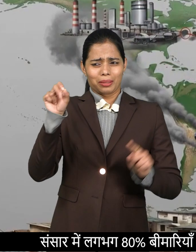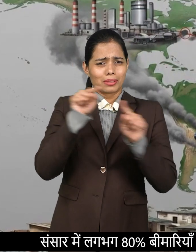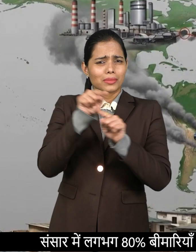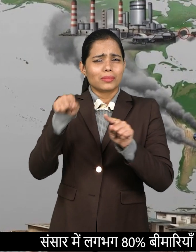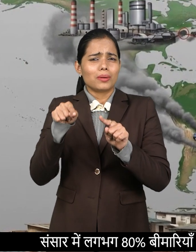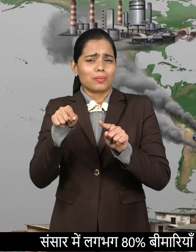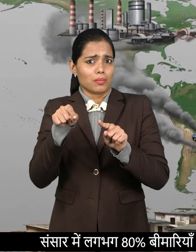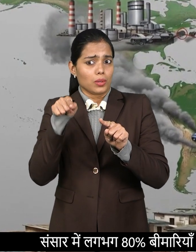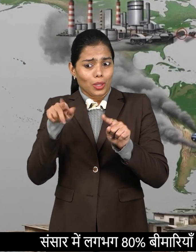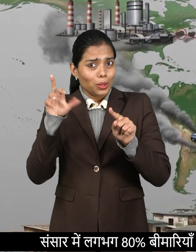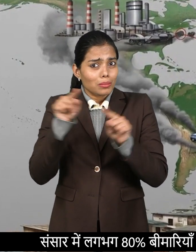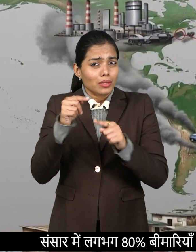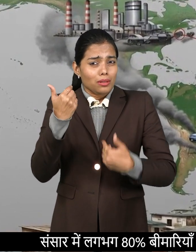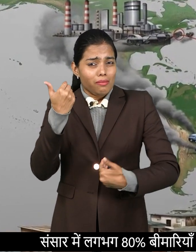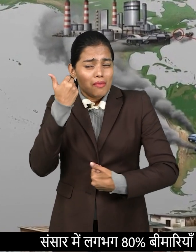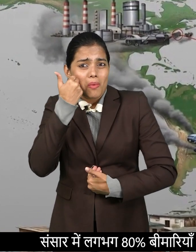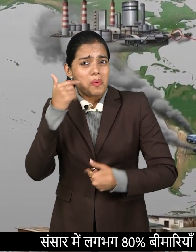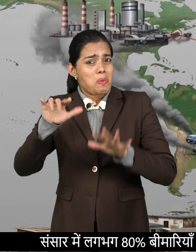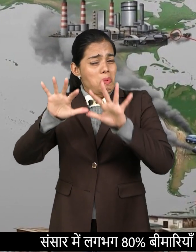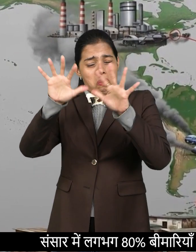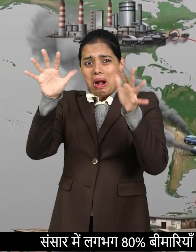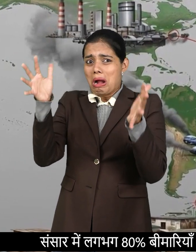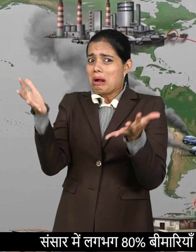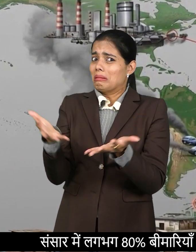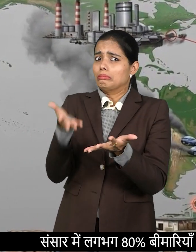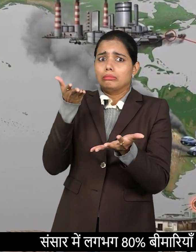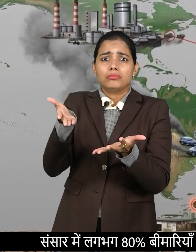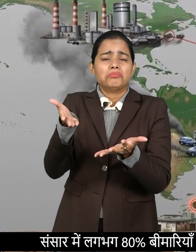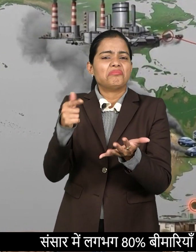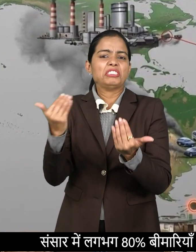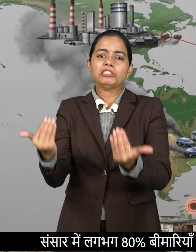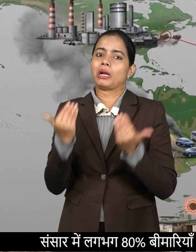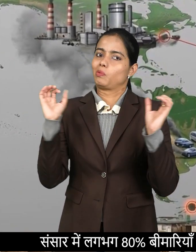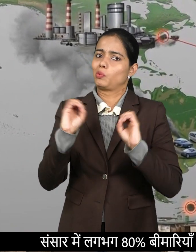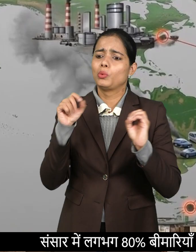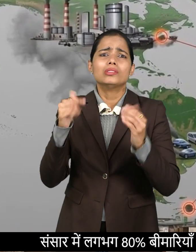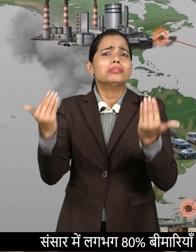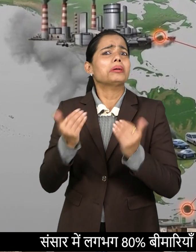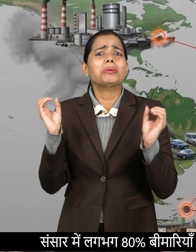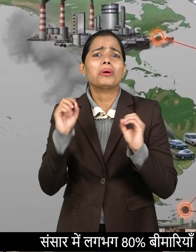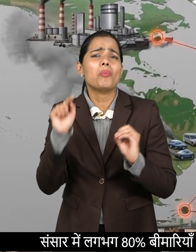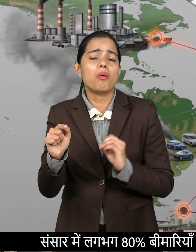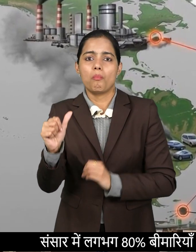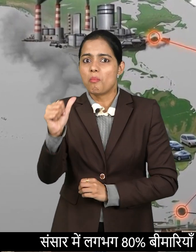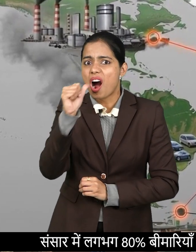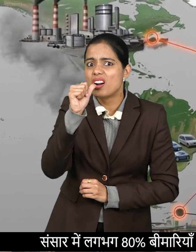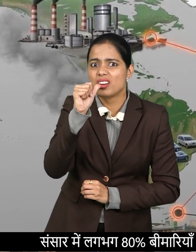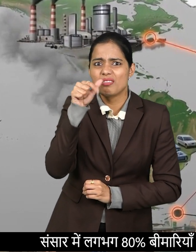संसार में लगभग 80% बीमारियां असुरक्षित पानी, कम स्वच्छता और प्रदूषित हवा से जुड़ी है।